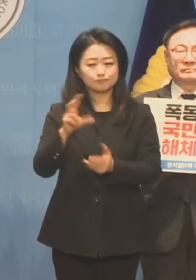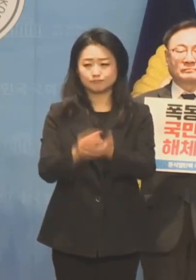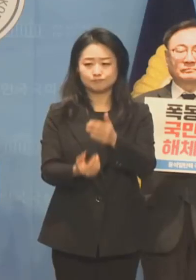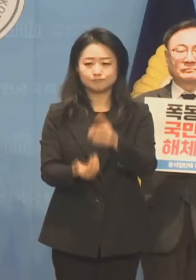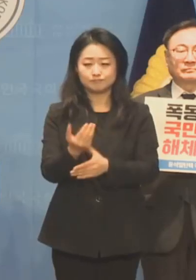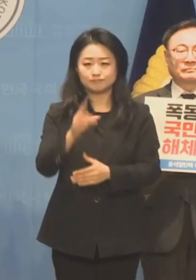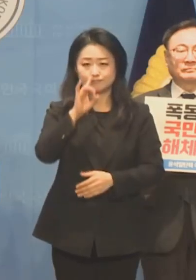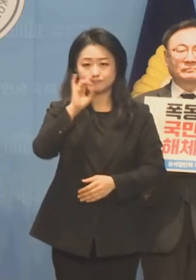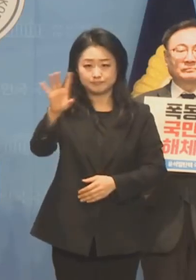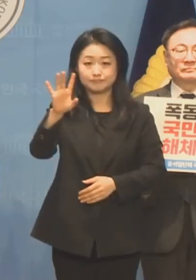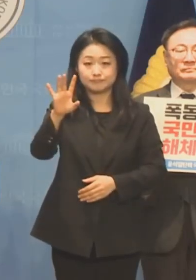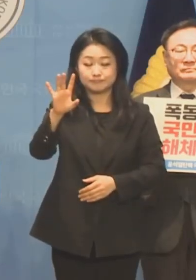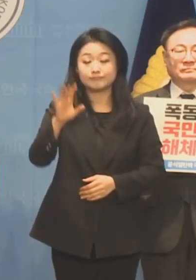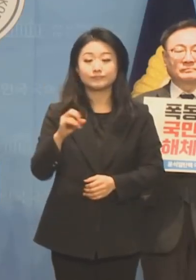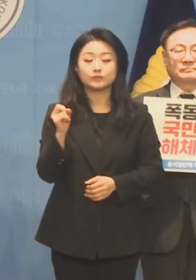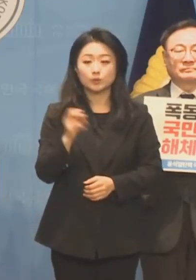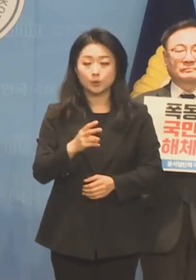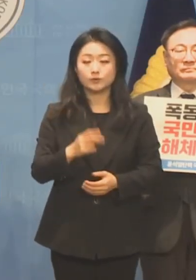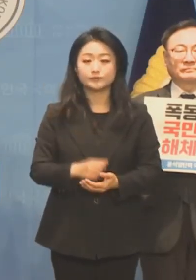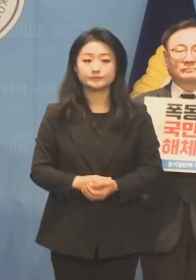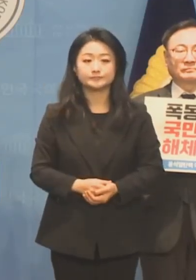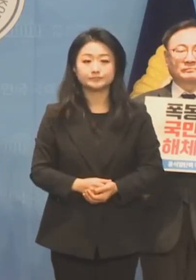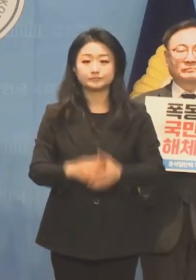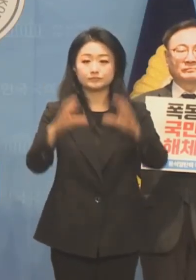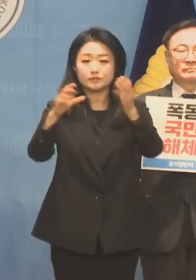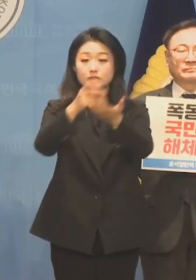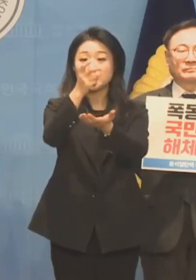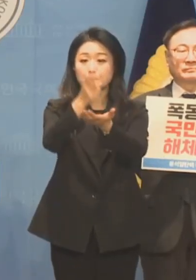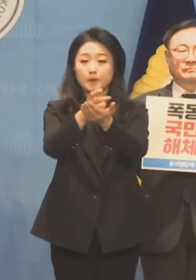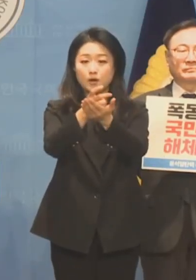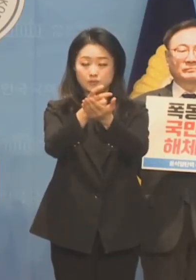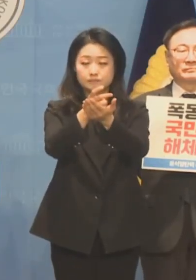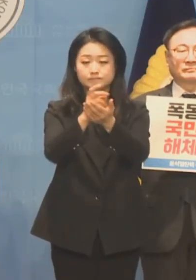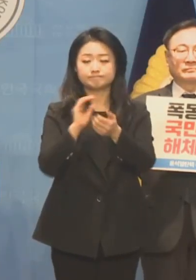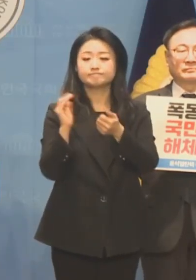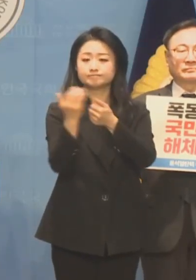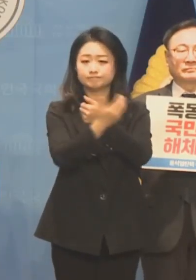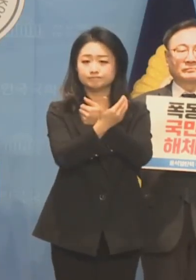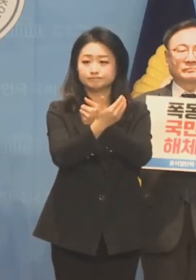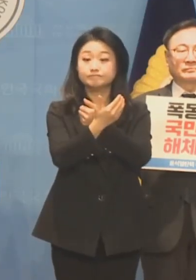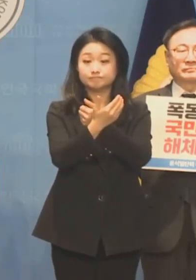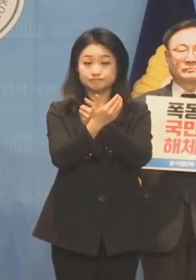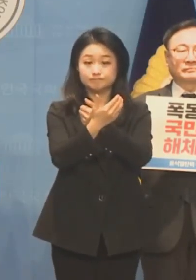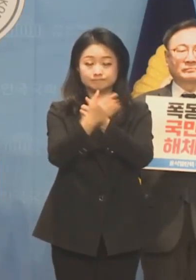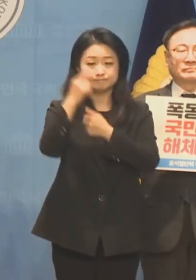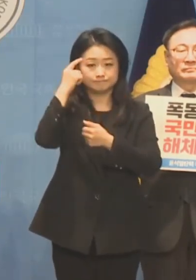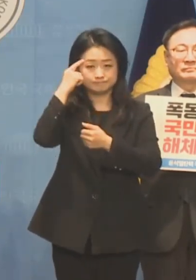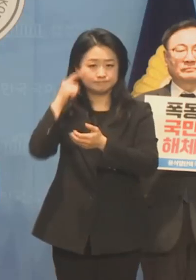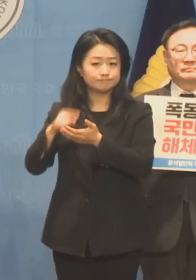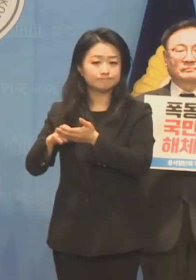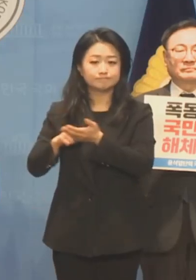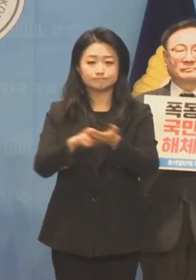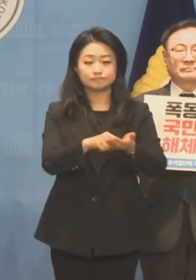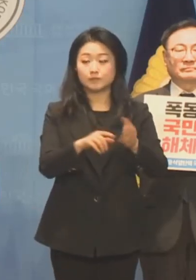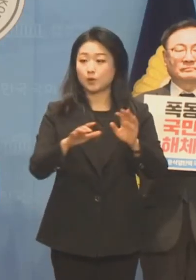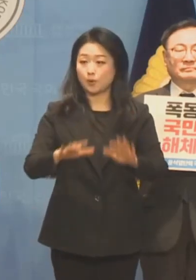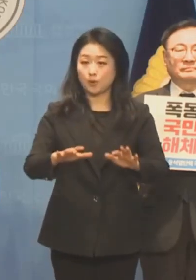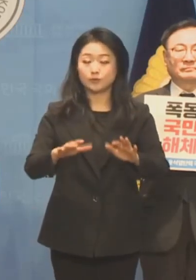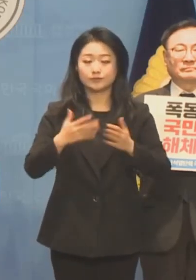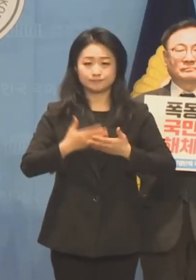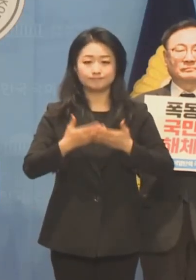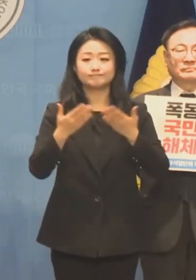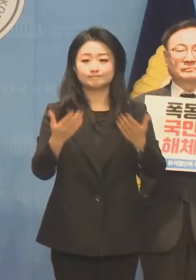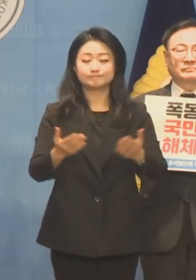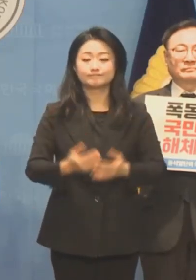않기를 바라는 마음, 여기에 다 나가서 헌법을 수호해야 한다라고 하는 강한 의지를 우리가 오늘